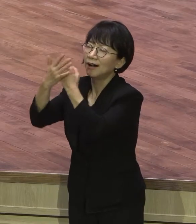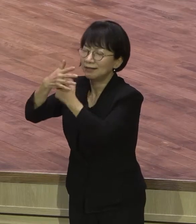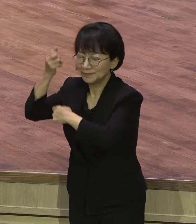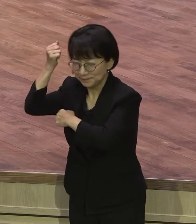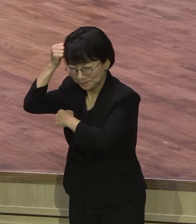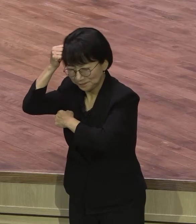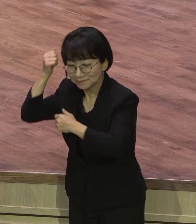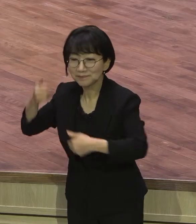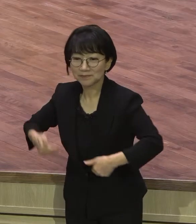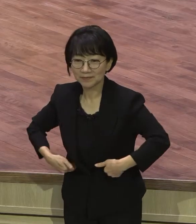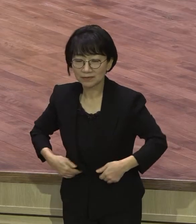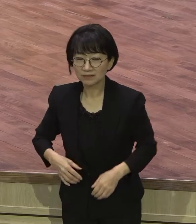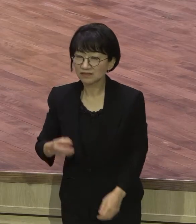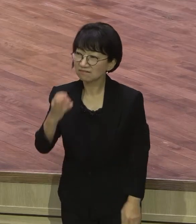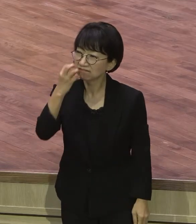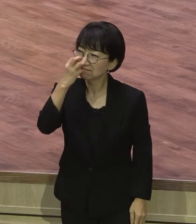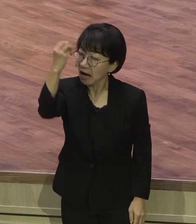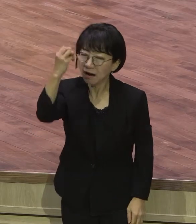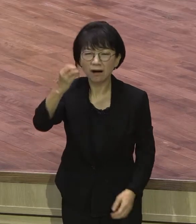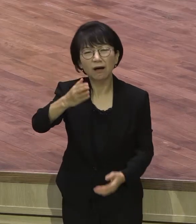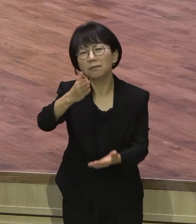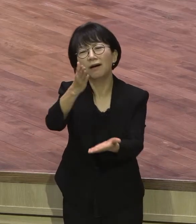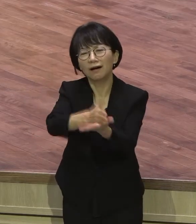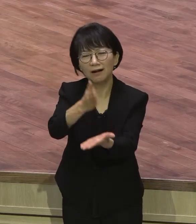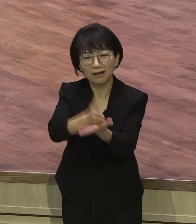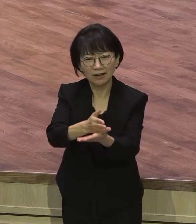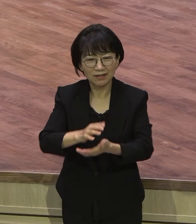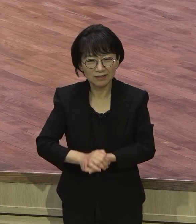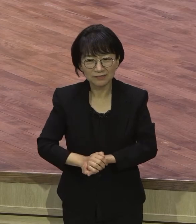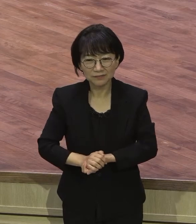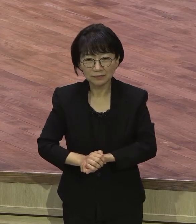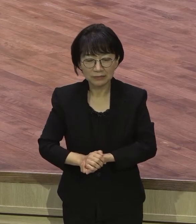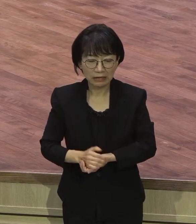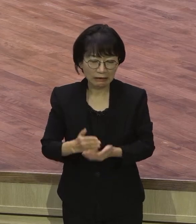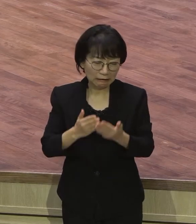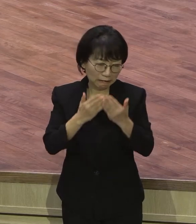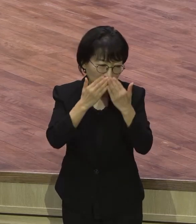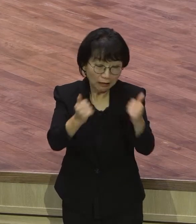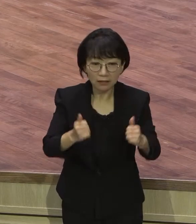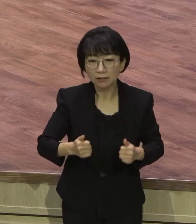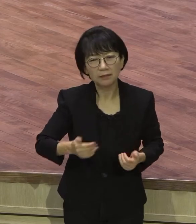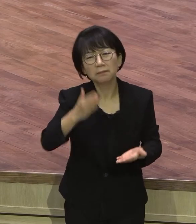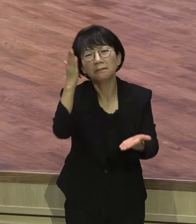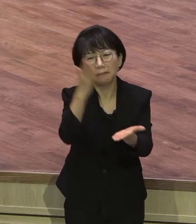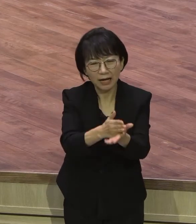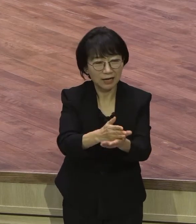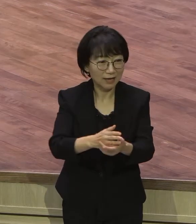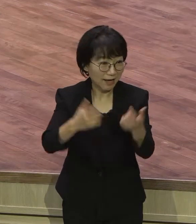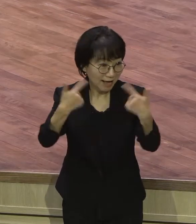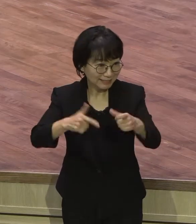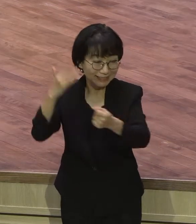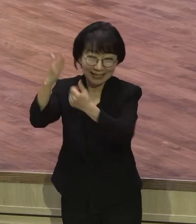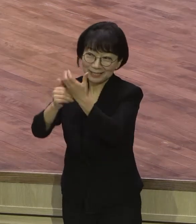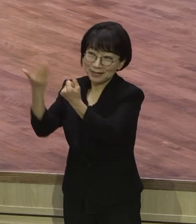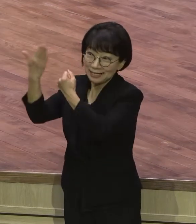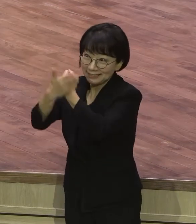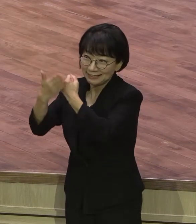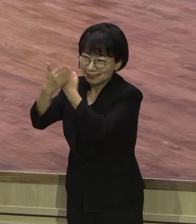금방 질 것도 교만할 것도 자만할 것도 지루할 것도 없어요. 하나님 은혜 모두 속에 있는